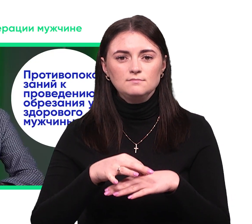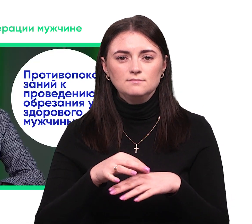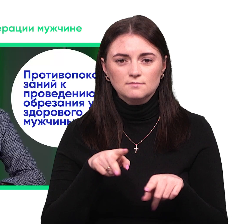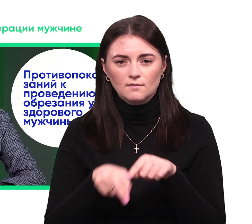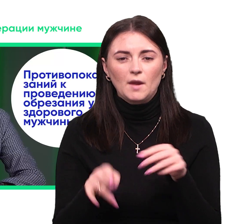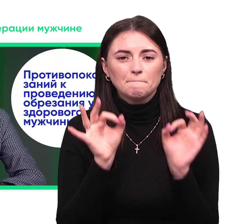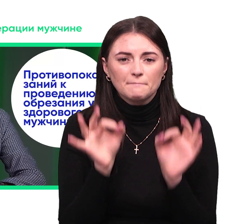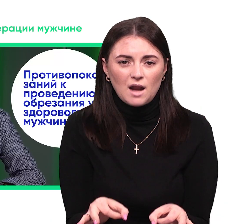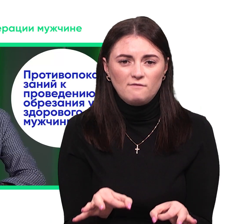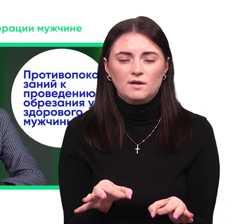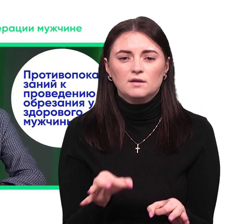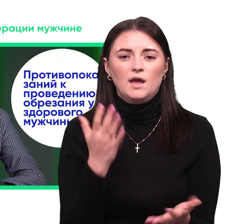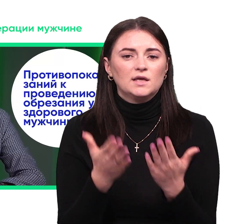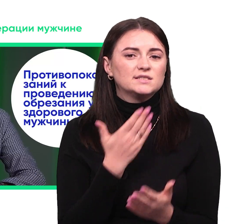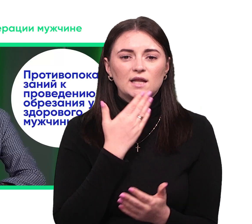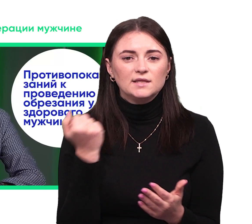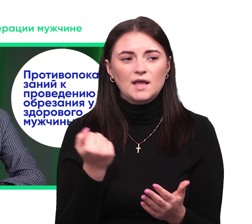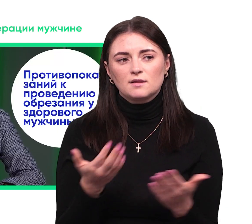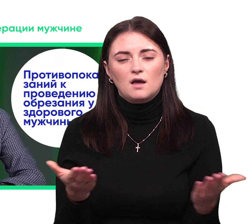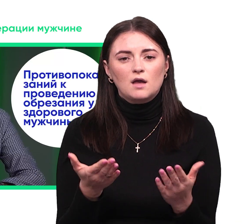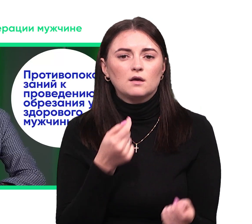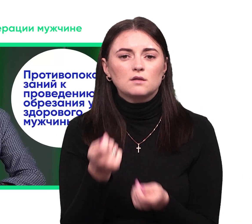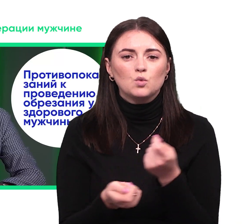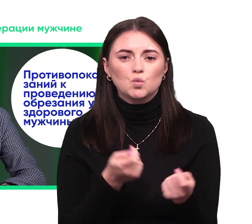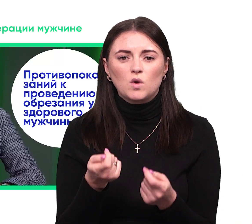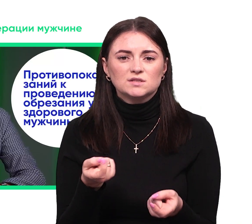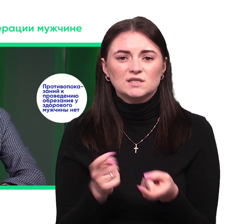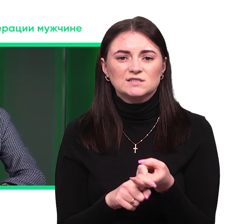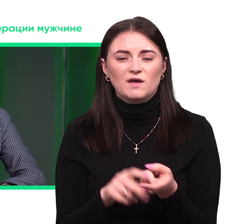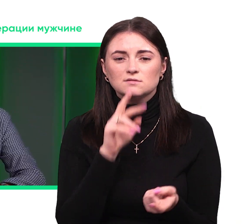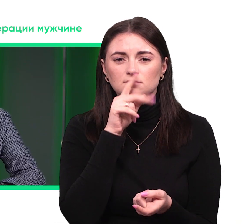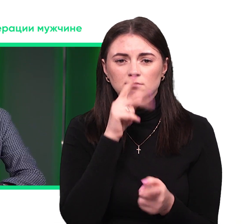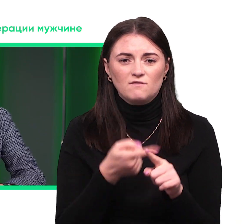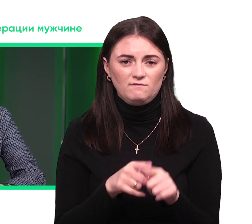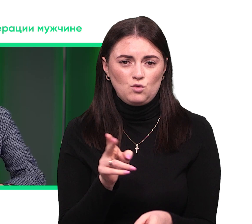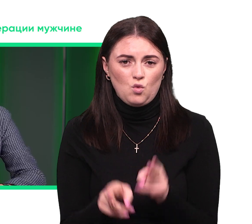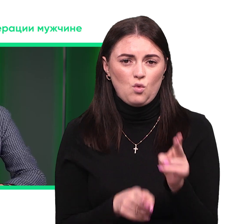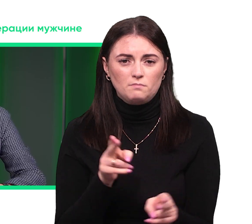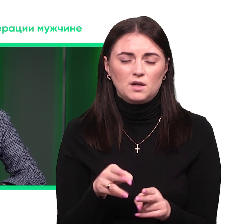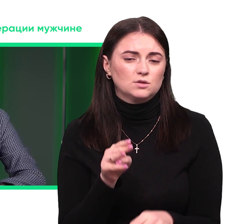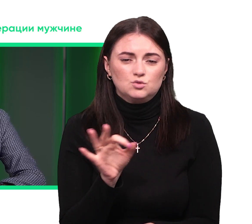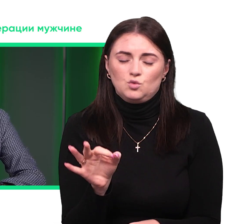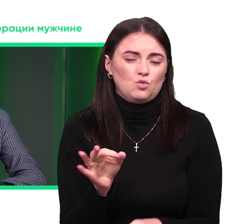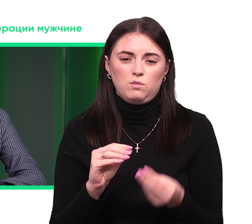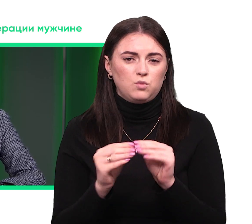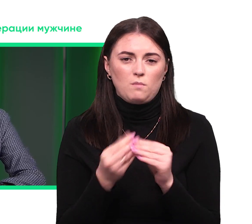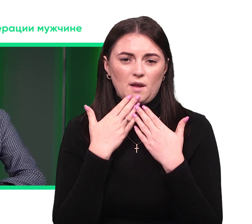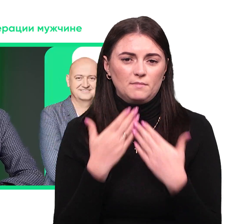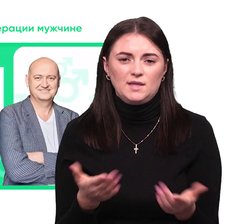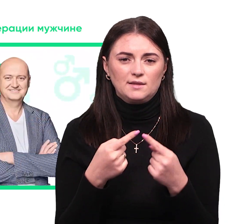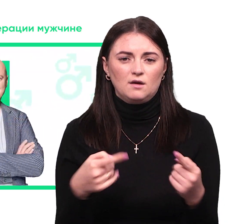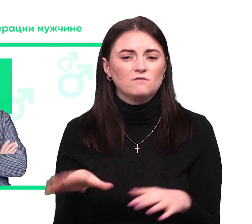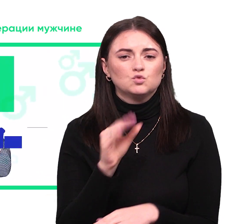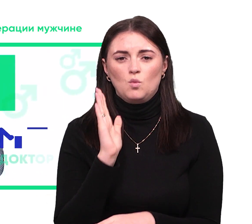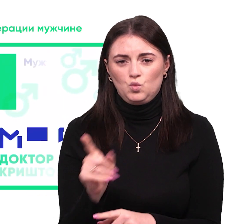правильно, если нет каких-то нюансов, связанных с погрешностью в этой операции, то проблем нет никаких, все